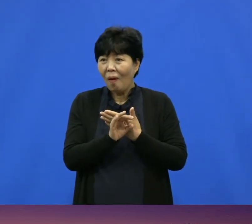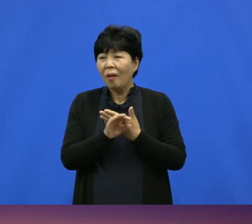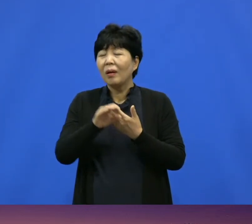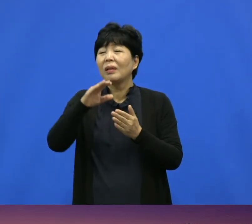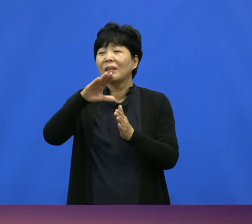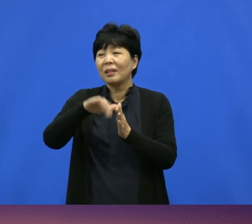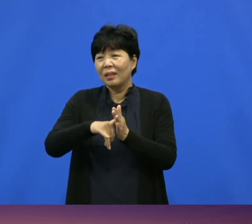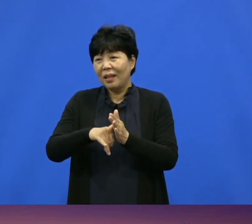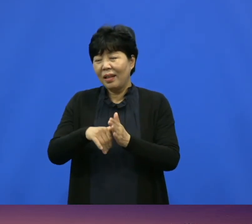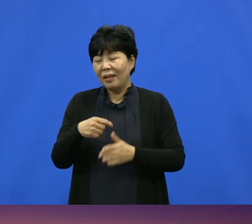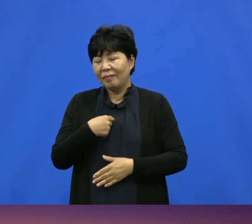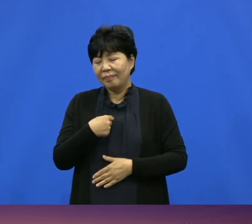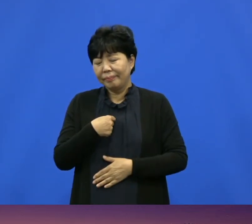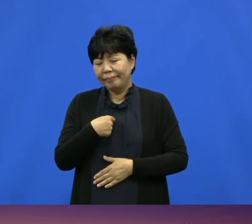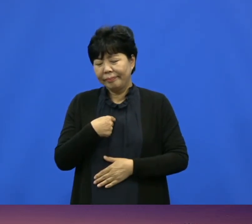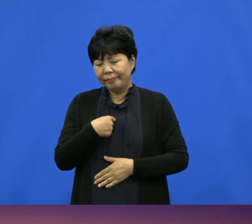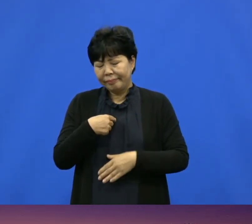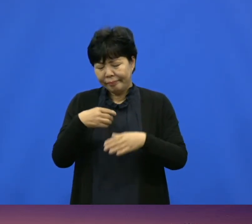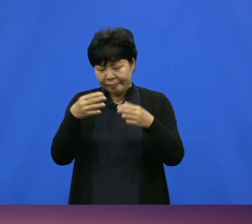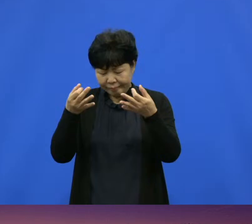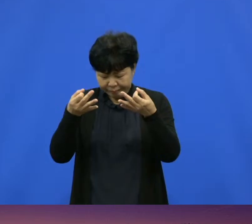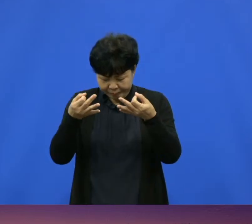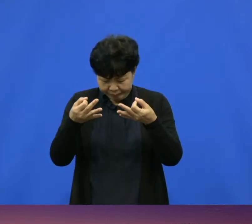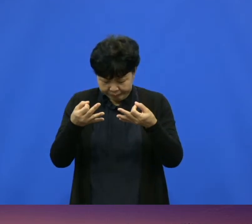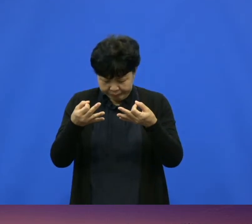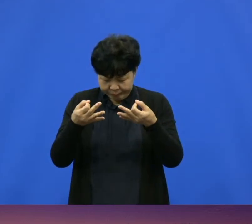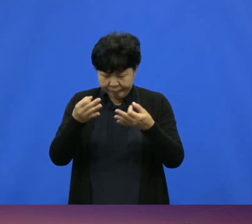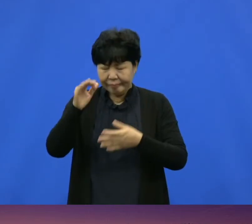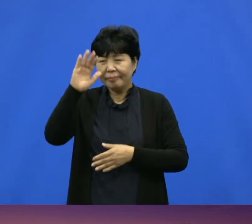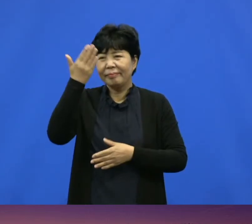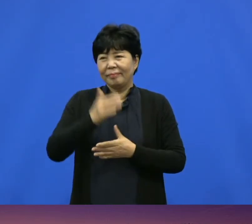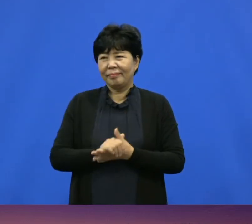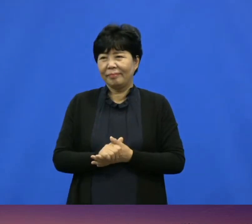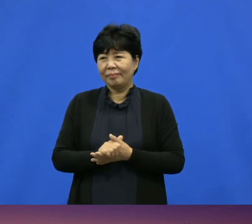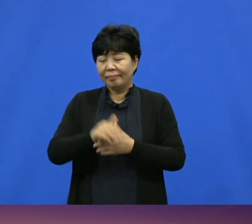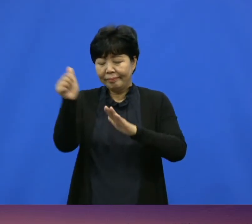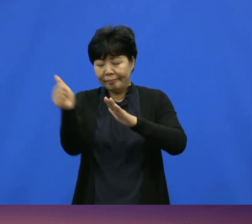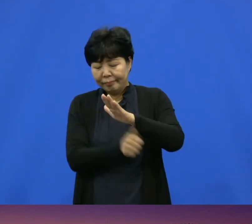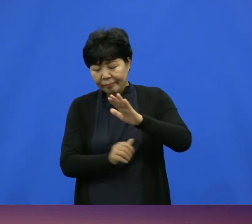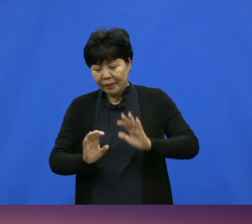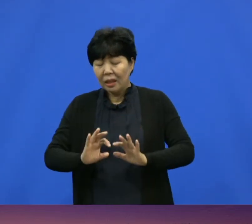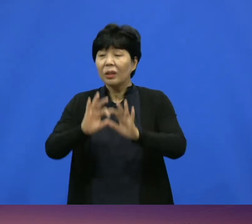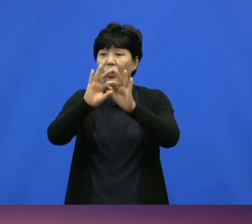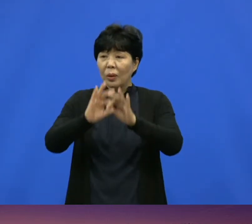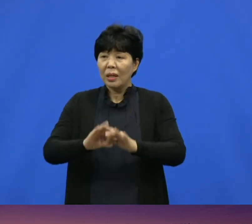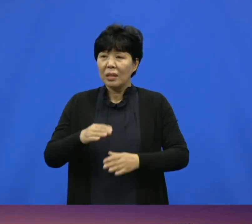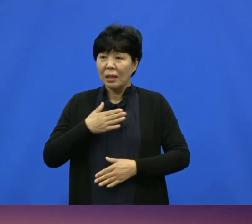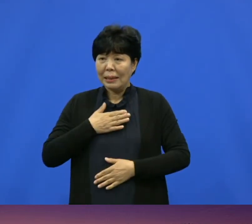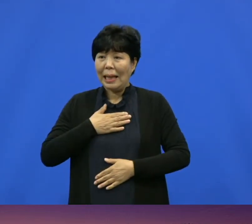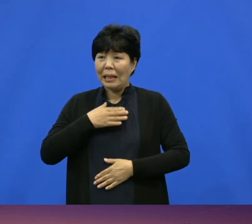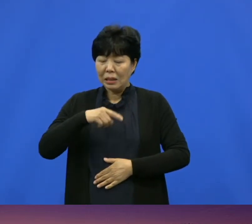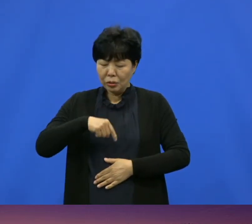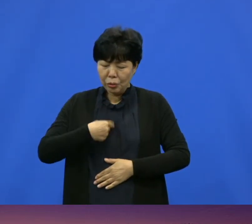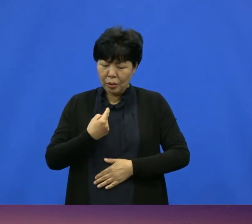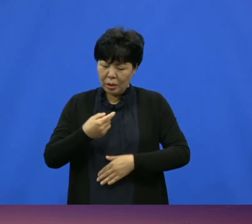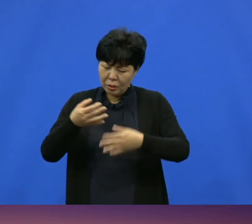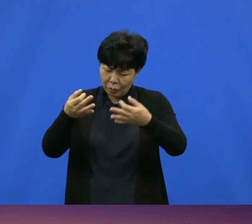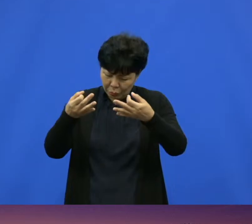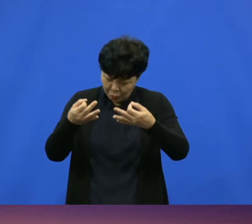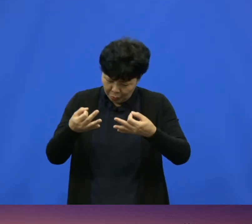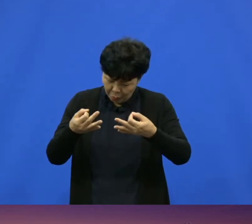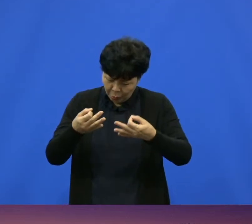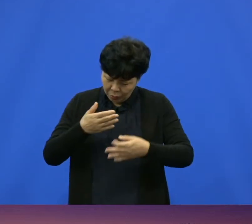그때서 비로소 자기를 돌아보게 되는 거예요. 실패를 통하여 자기 성찰이 나타나죠. 자기 성찰,